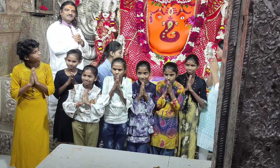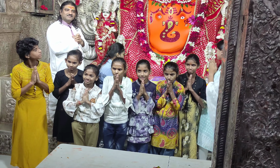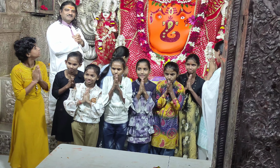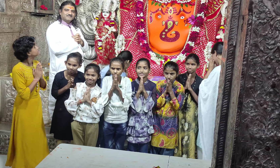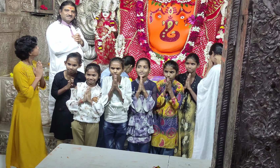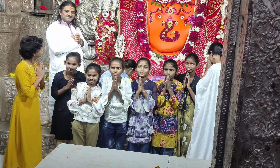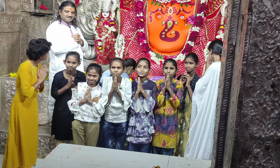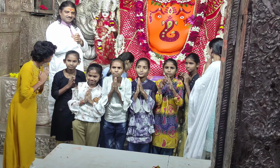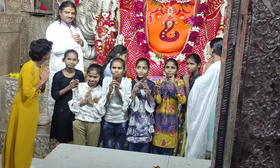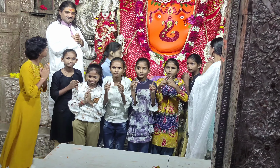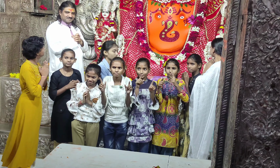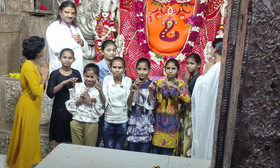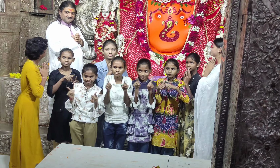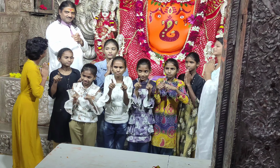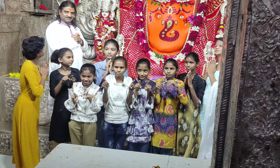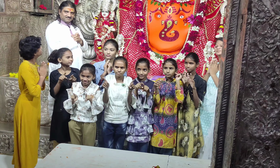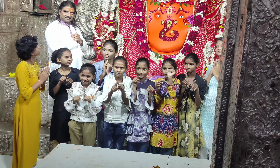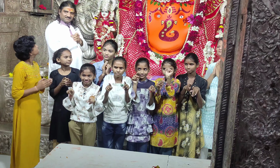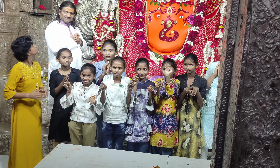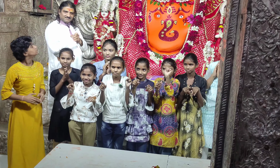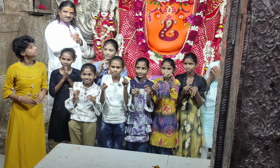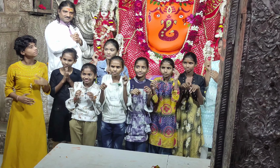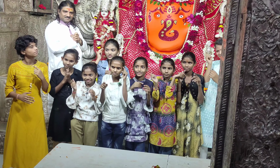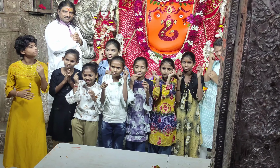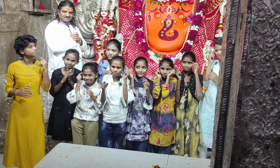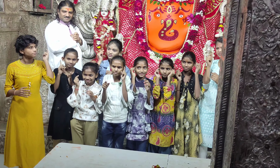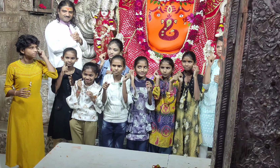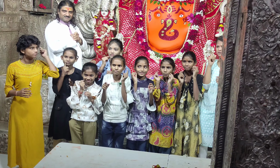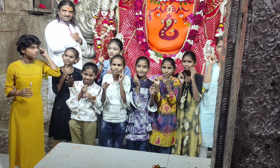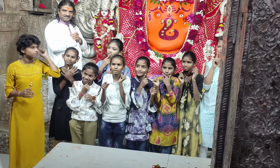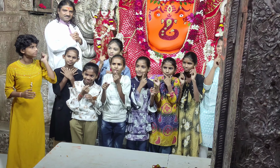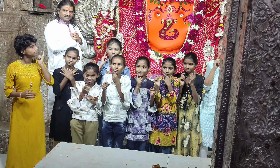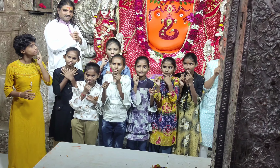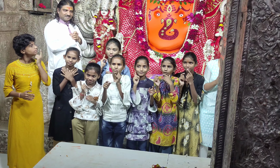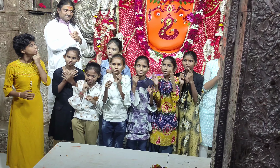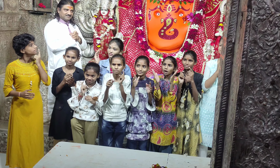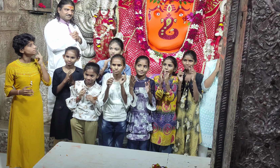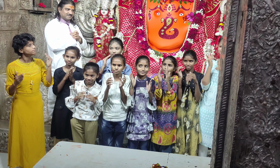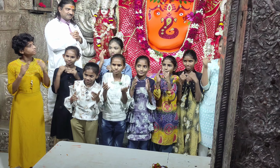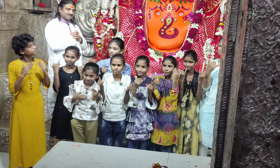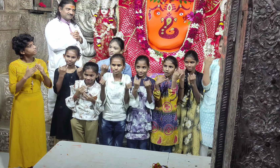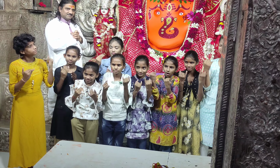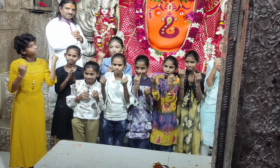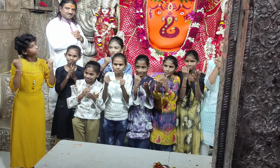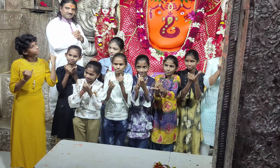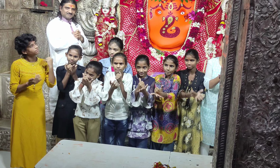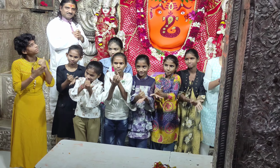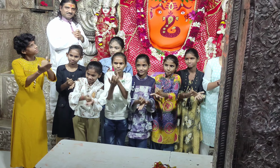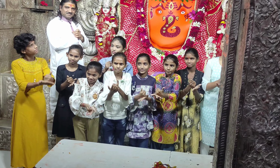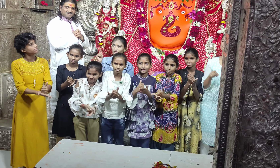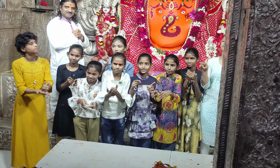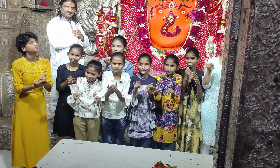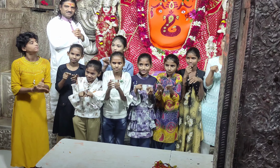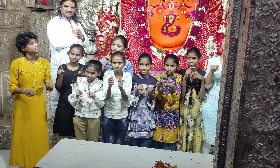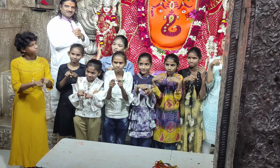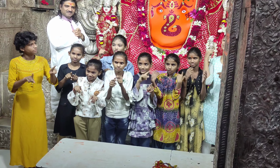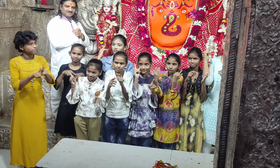हैं कि जैसे आपने गीता भूपदे लड़की का घर ढूंढने में मदद करी जो कि असंभव कार्य